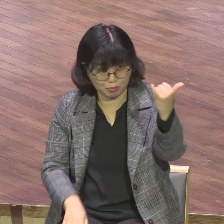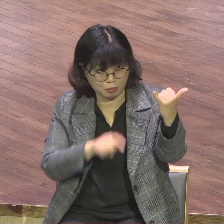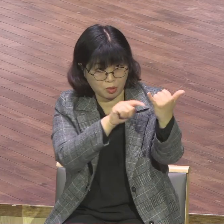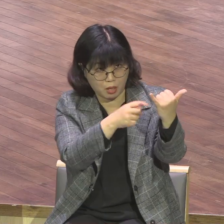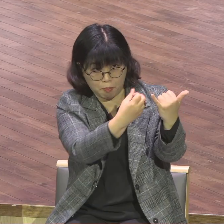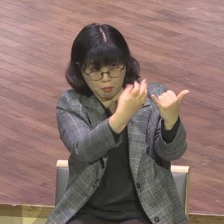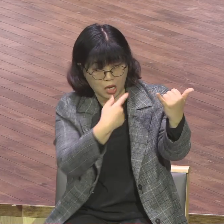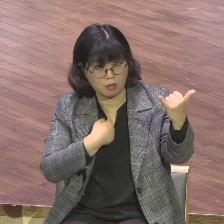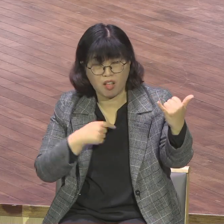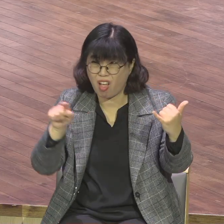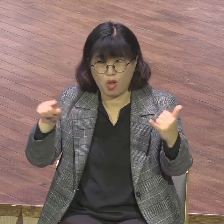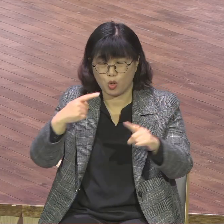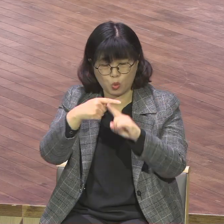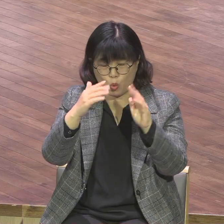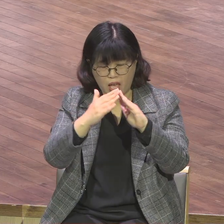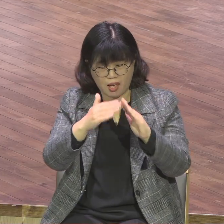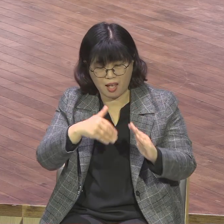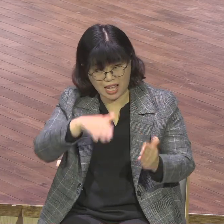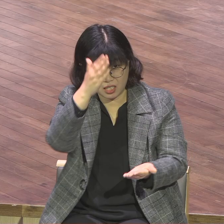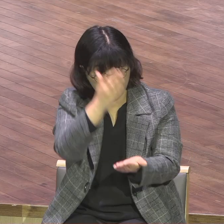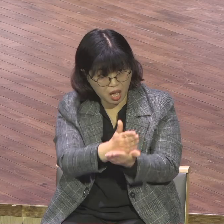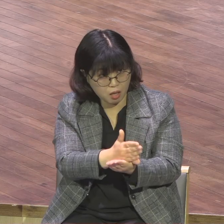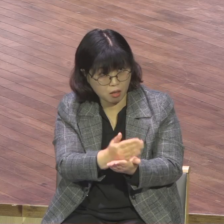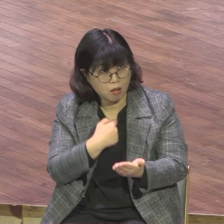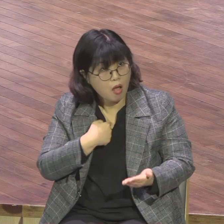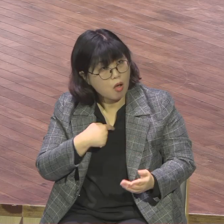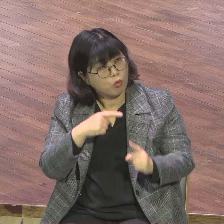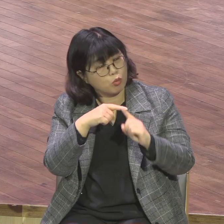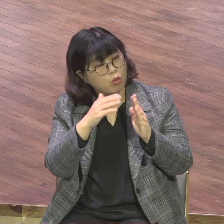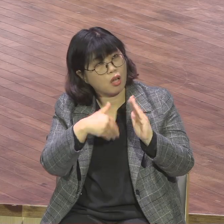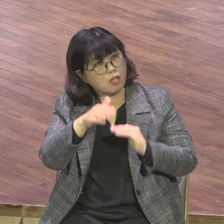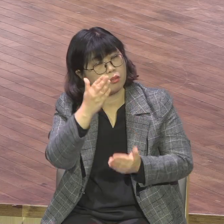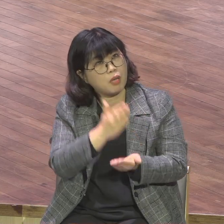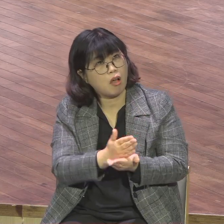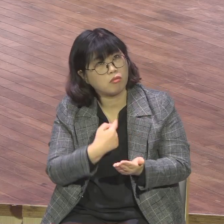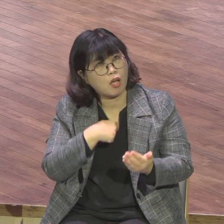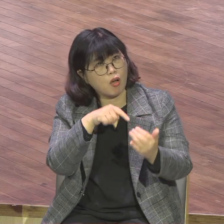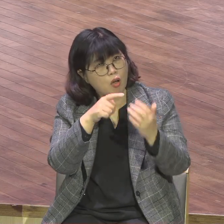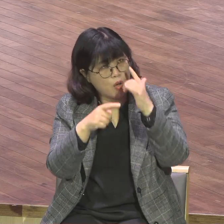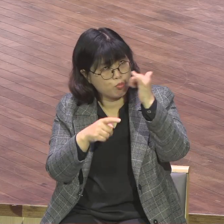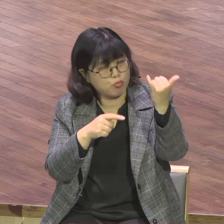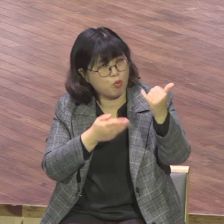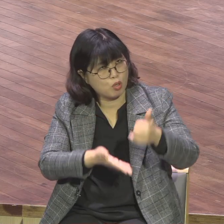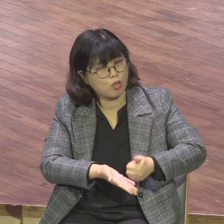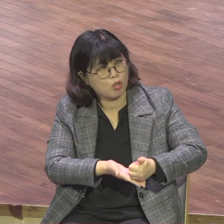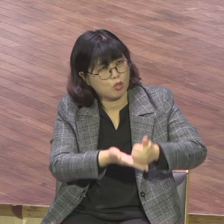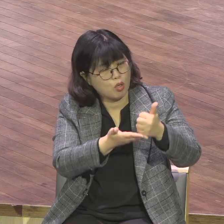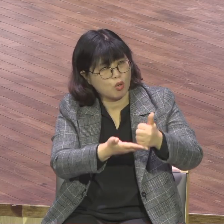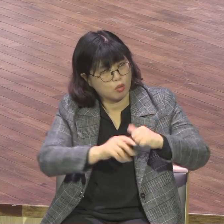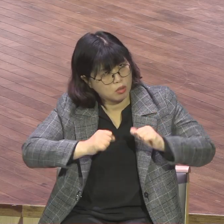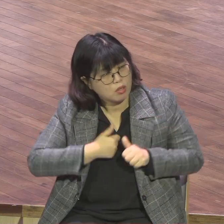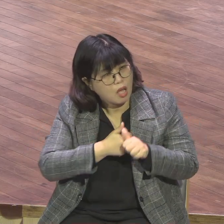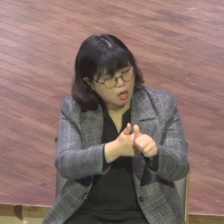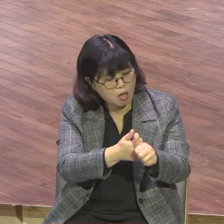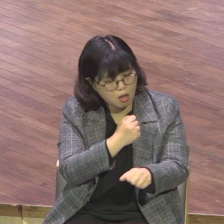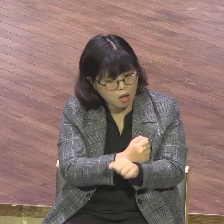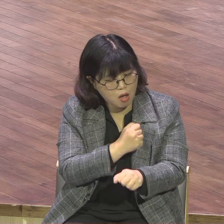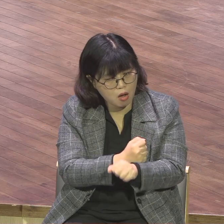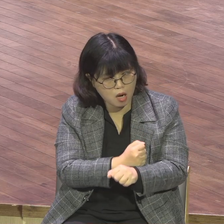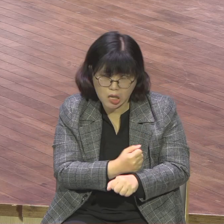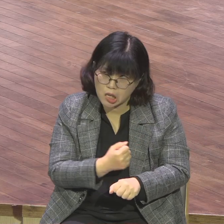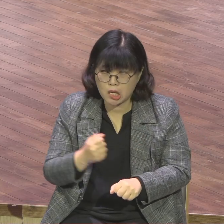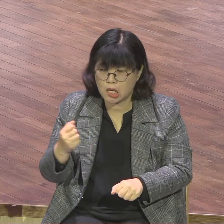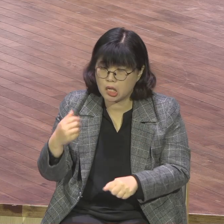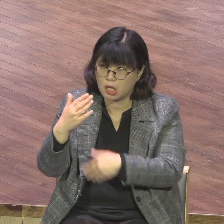이 말이거든요. 그래서 부모님이 아이고 우리 뭐 저 우리 아버지 어머니가 너무